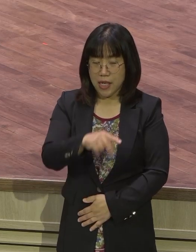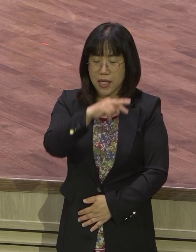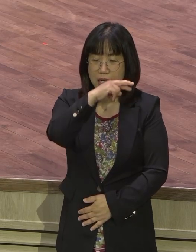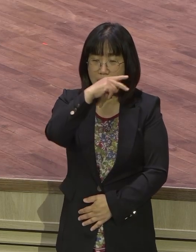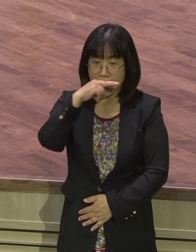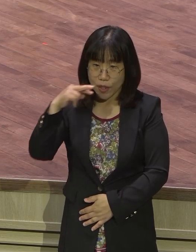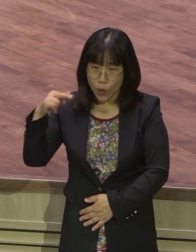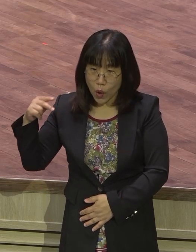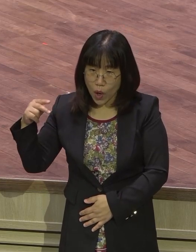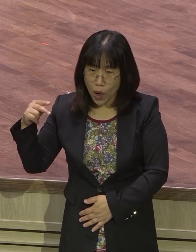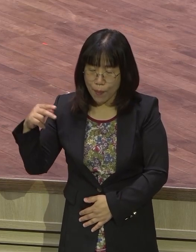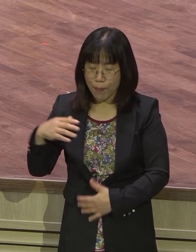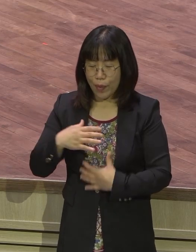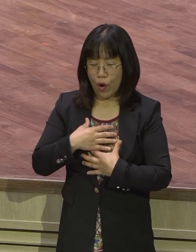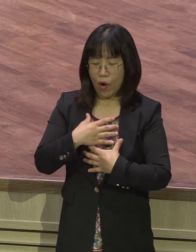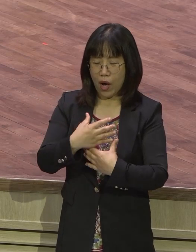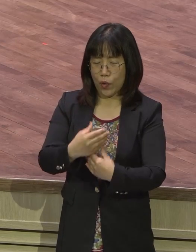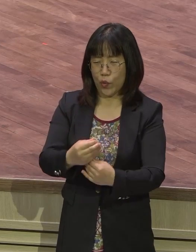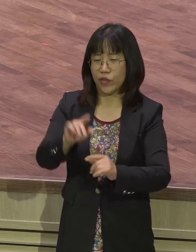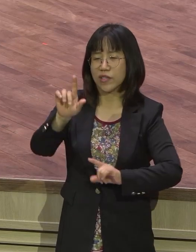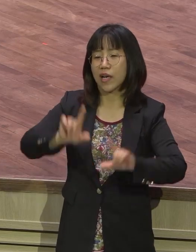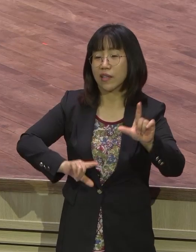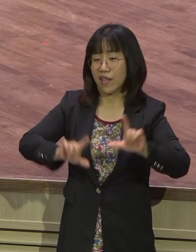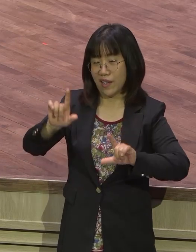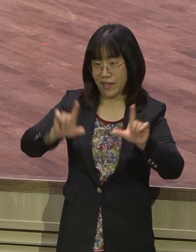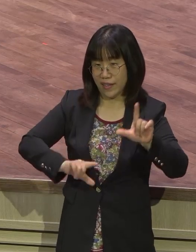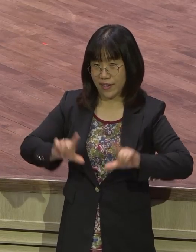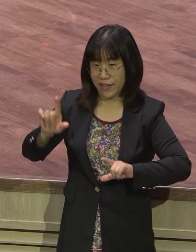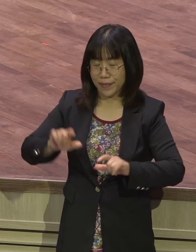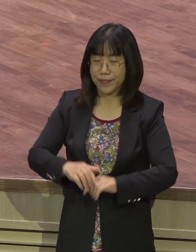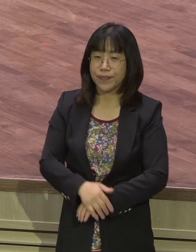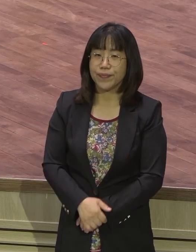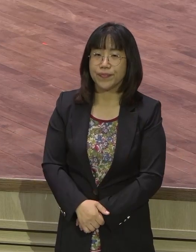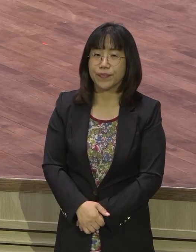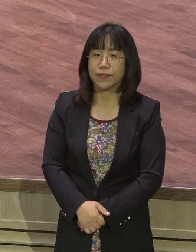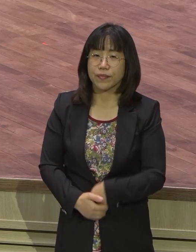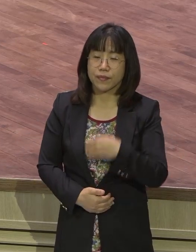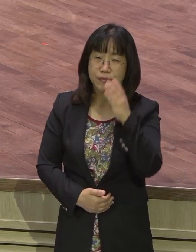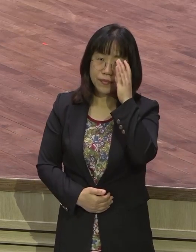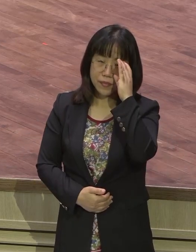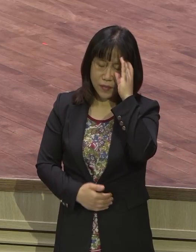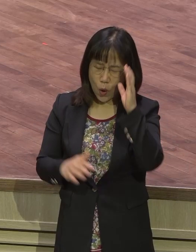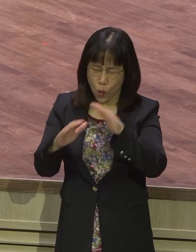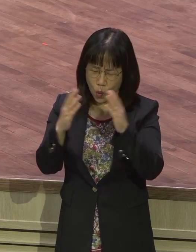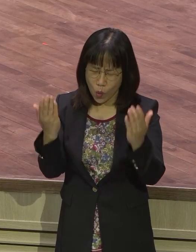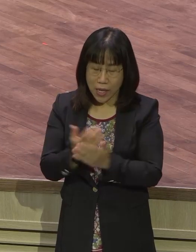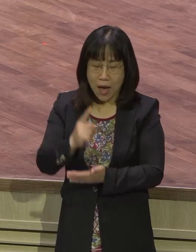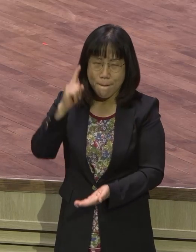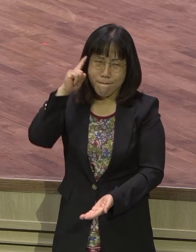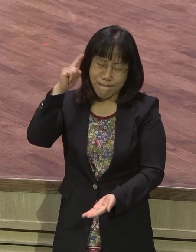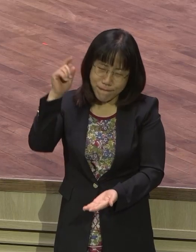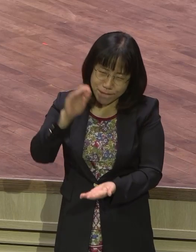냄새가 뭐라고요? 평화로운 사람 평화입니다 평화 그냥 평화가 아니에요